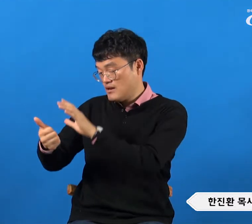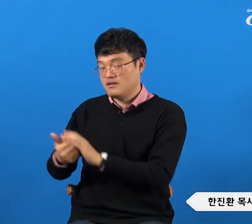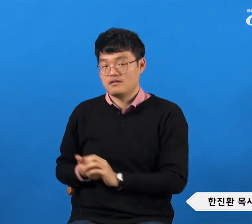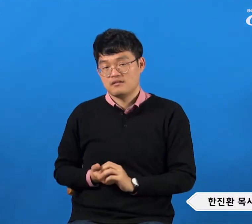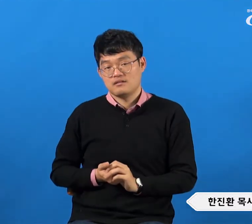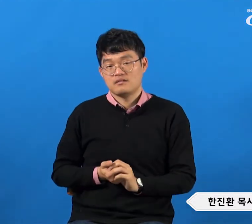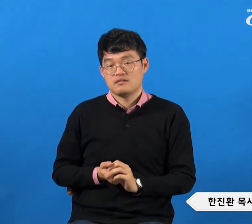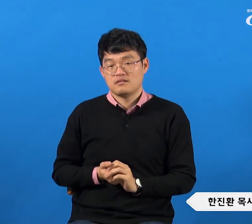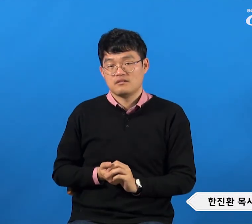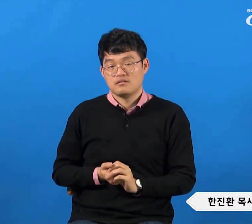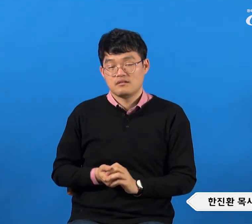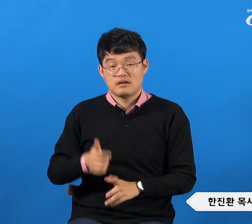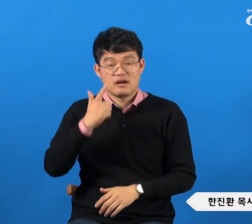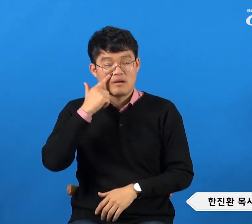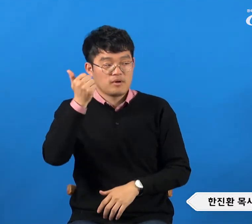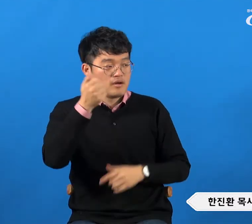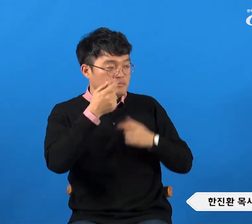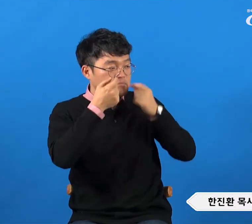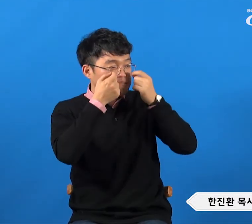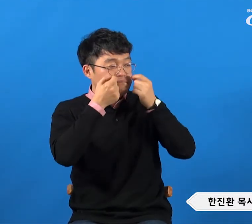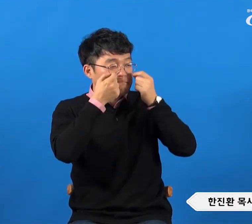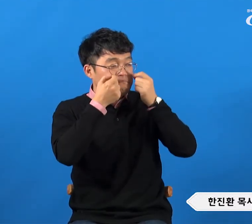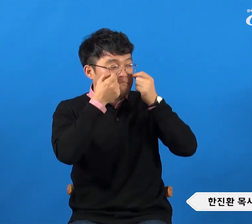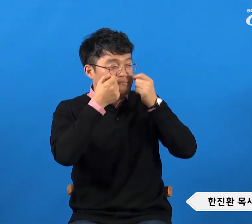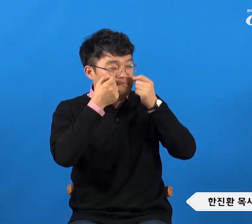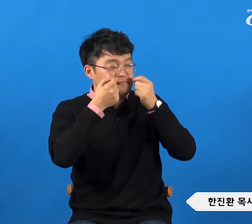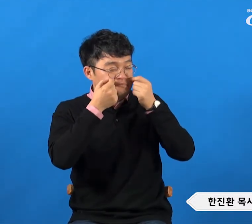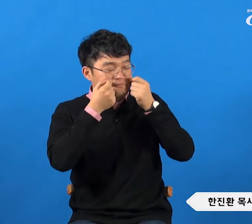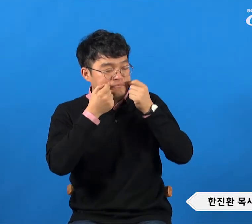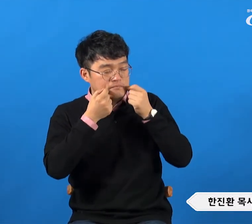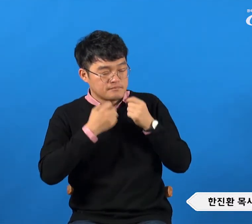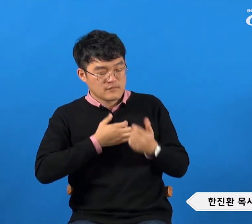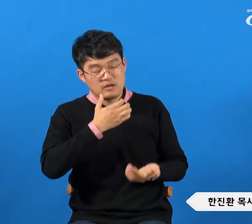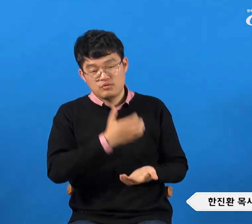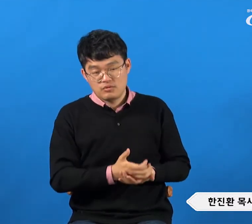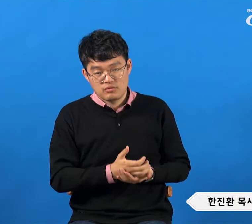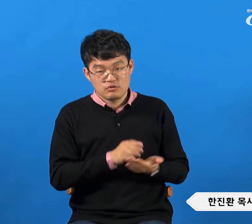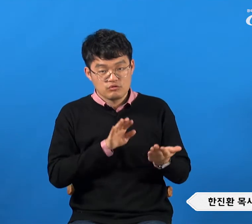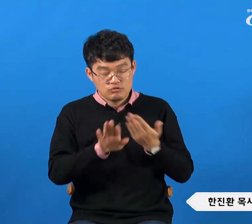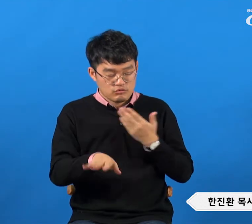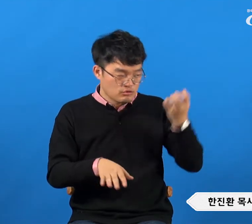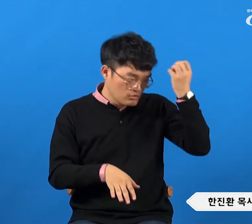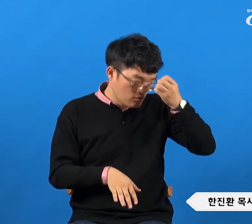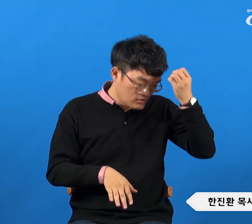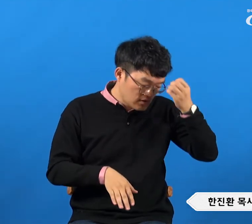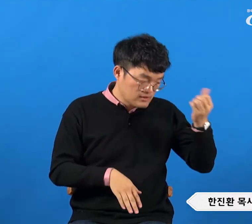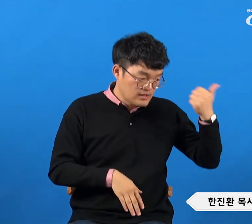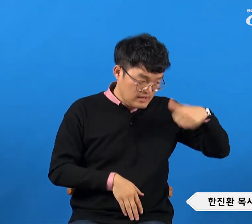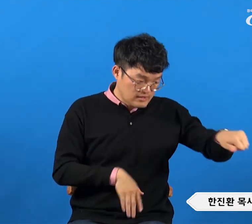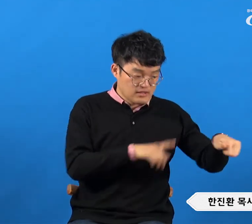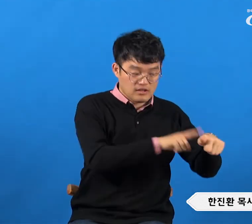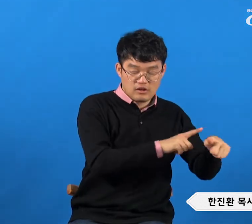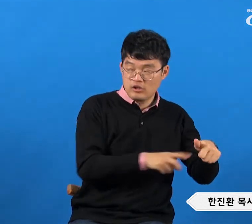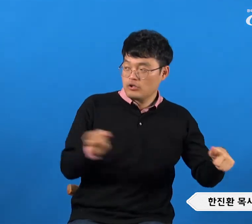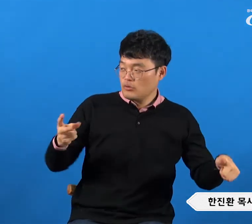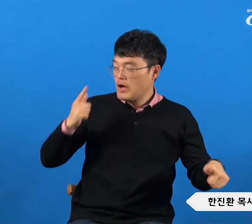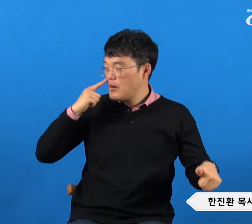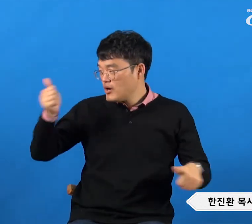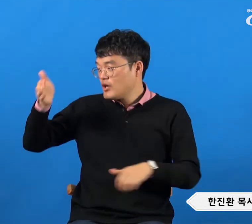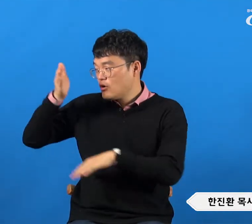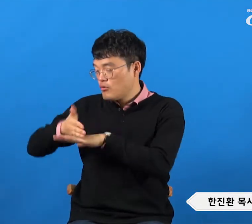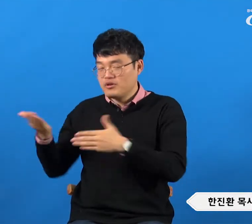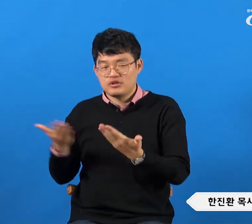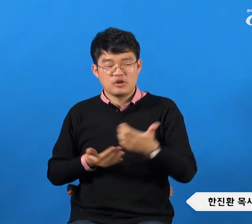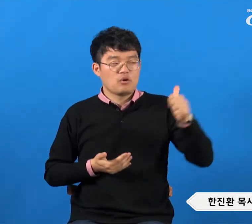그럽니다. 아빠의 눈시울이 뜨거워졌습니다. 그러자 고등학생 아들이 또